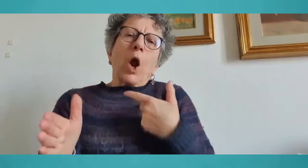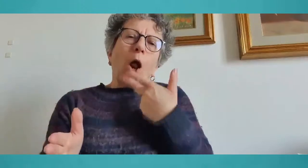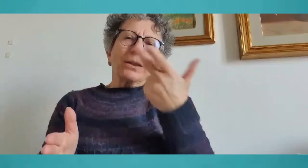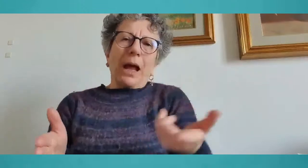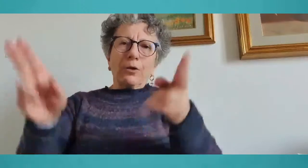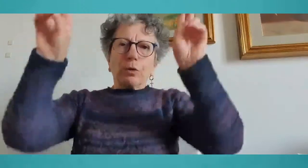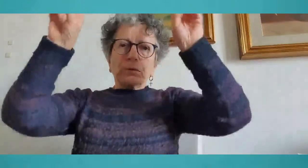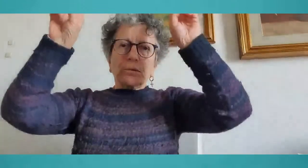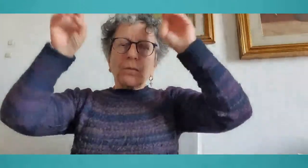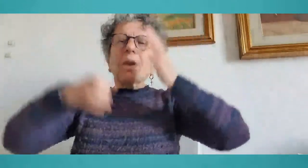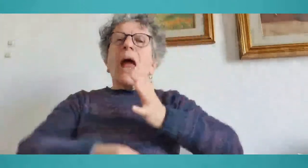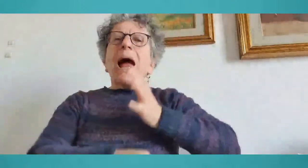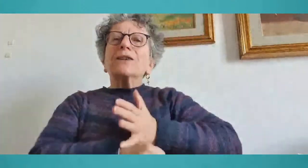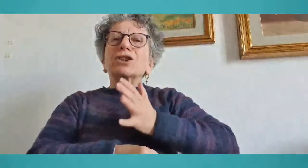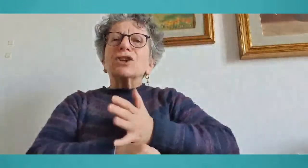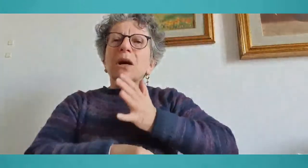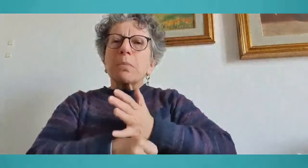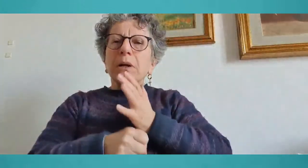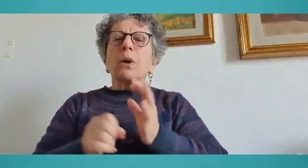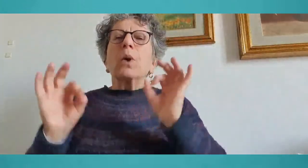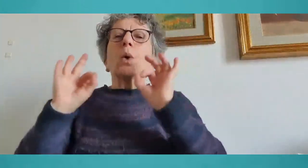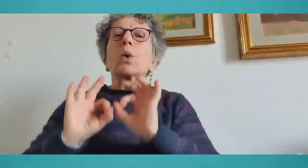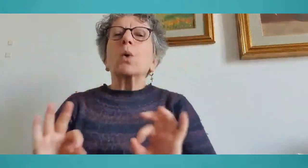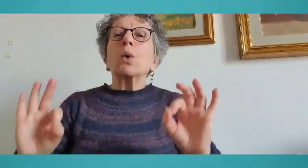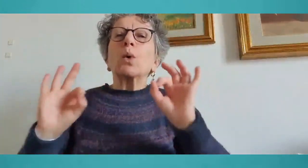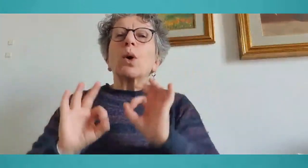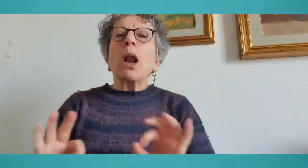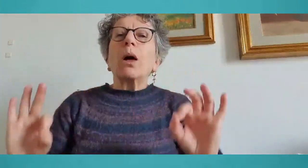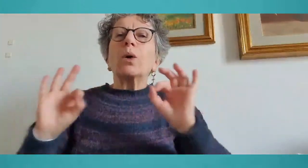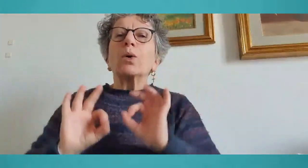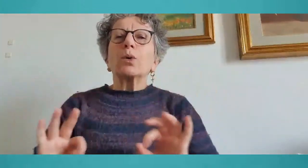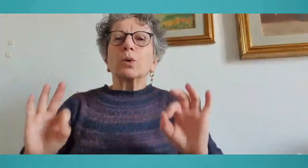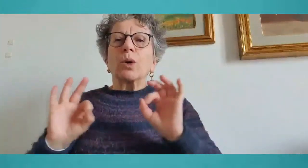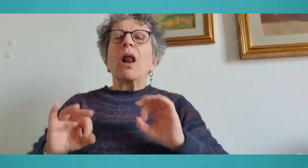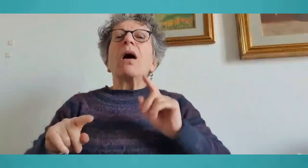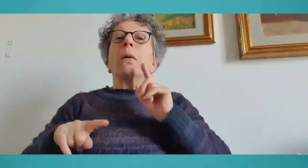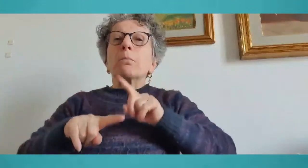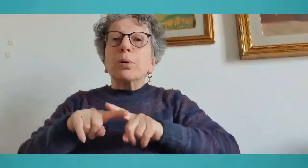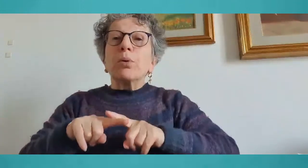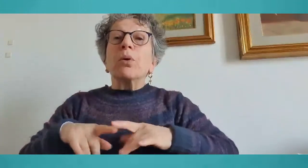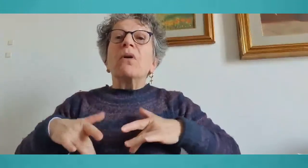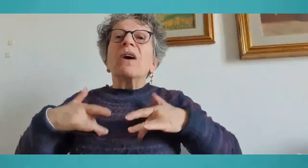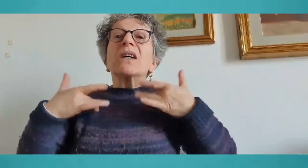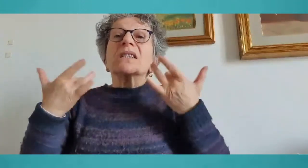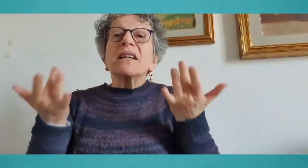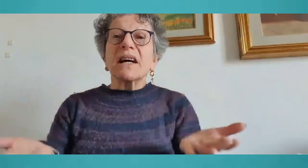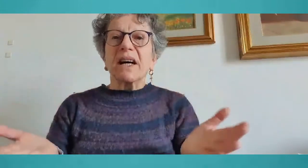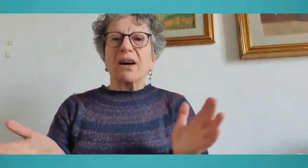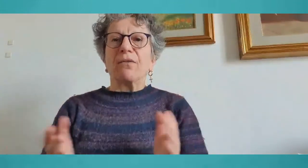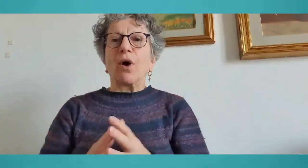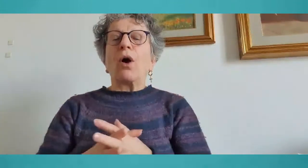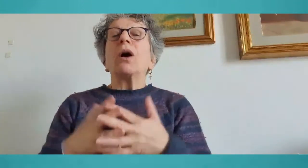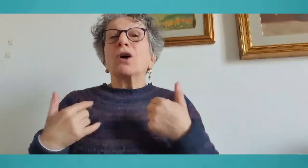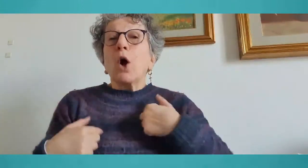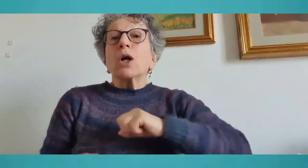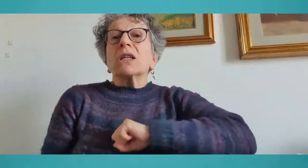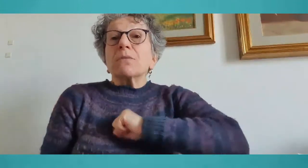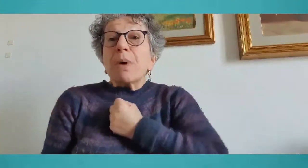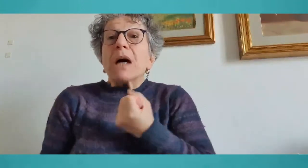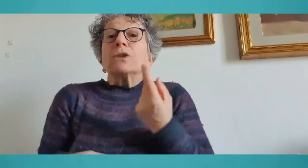ha dato un coltello nuovo, per fare capo,